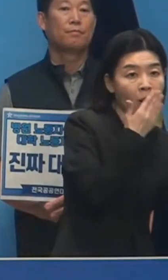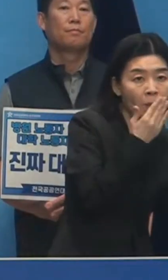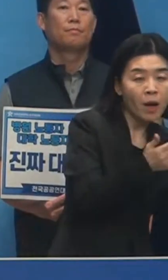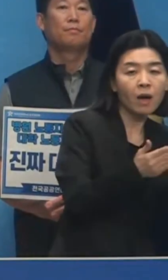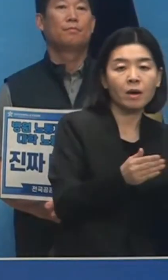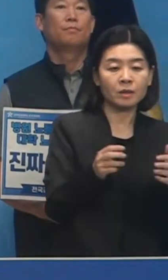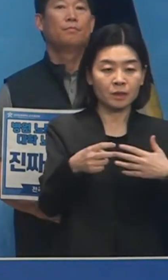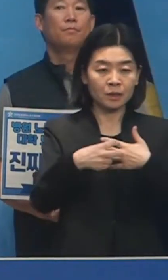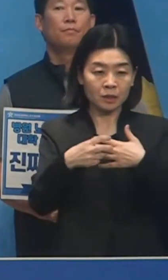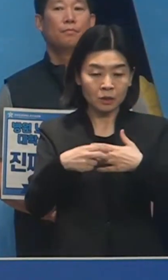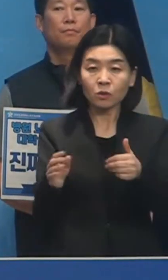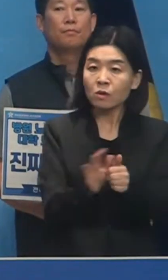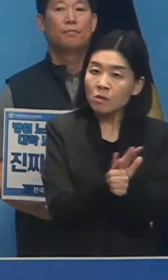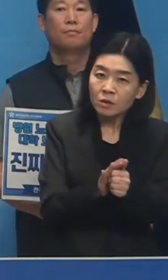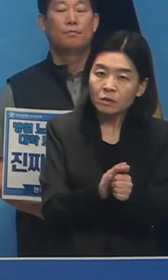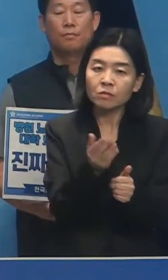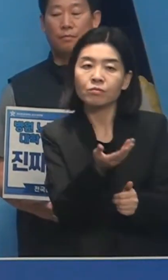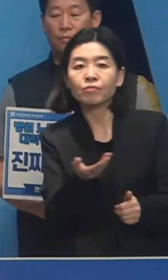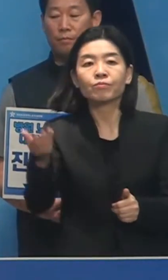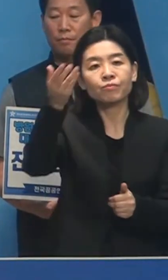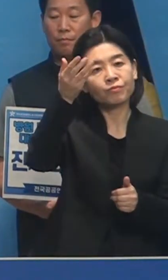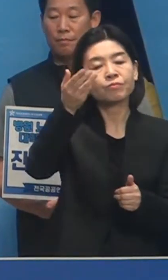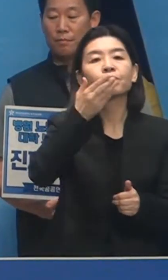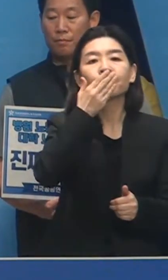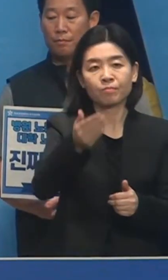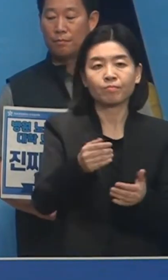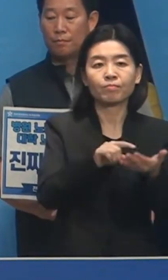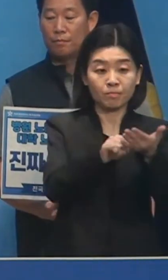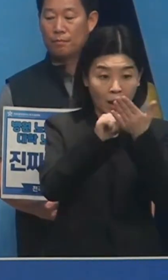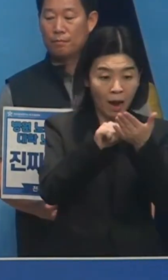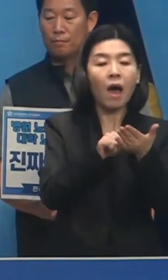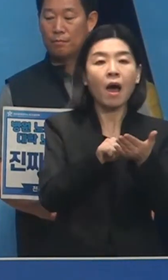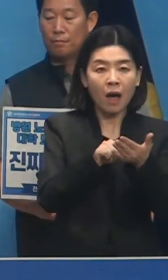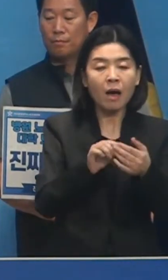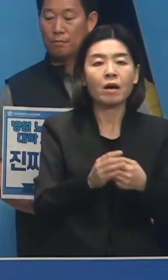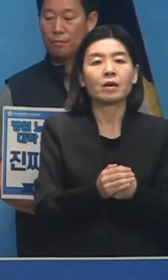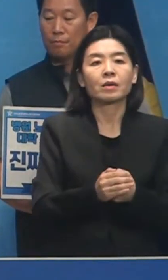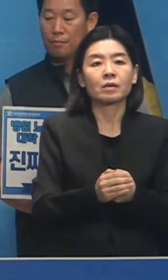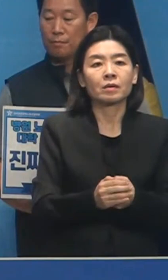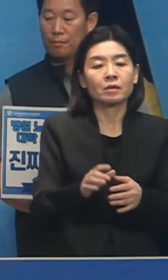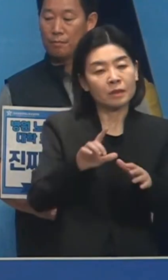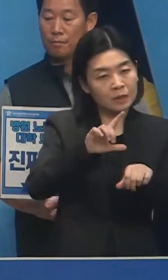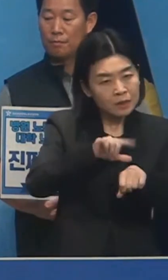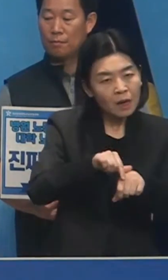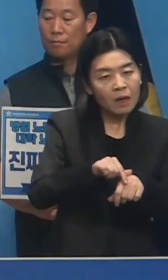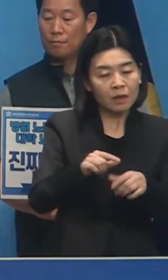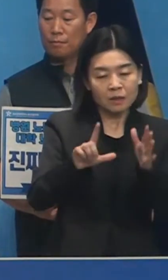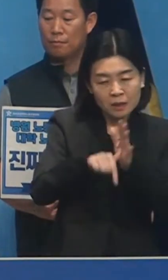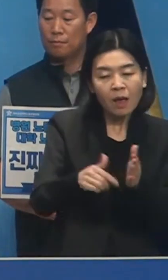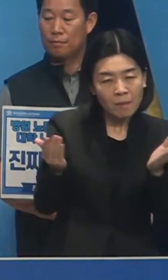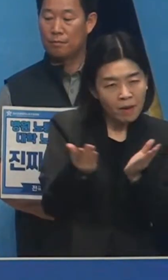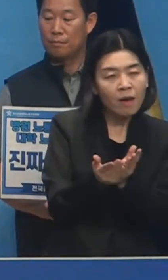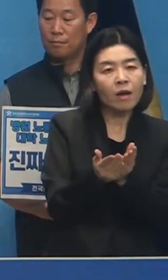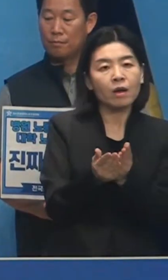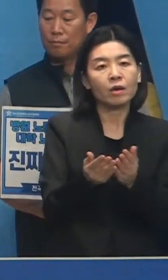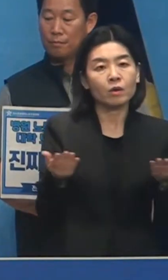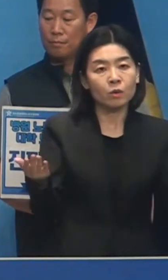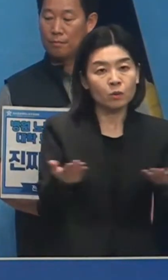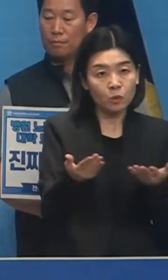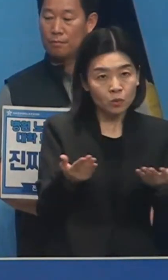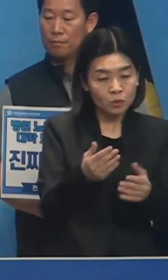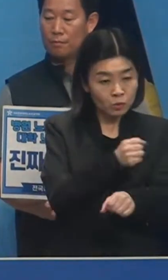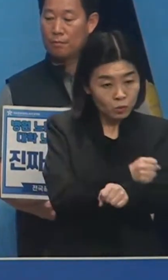질도 좋아지는 것으로 나타나고 있습니다. 시대 요구에 부합하는 노동시간 단축 주 4일제를 미룰 이유가